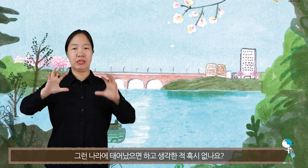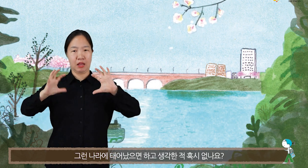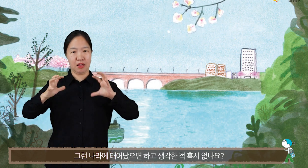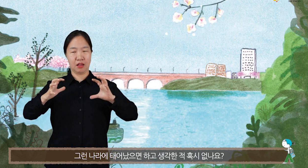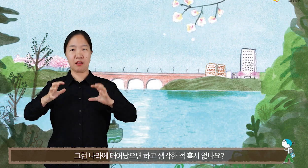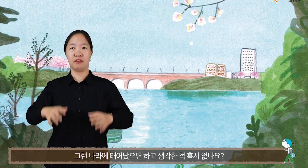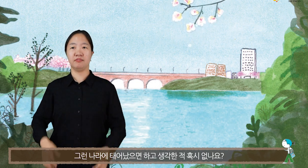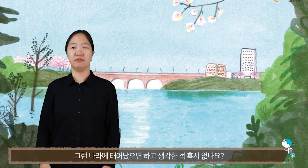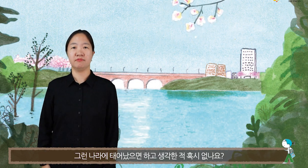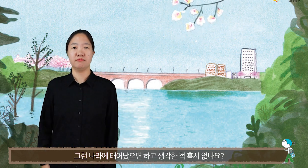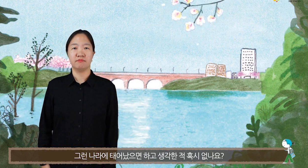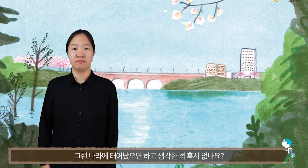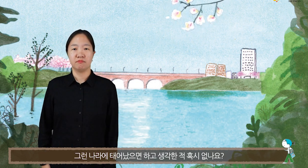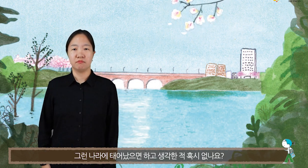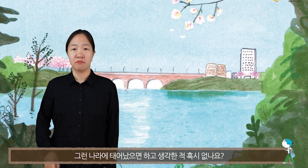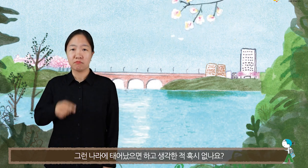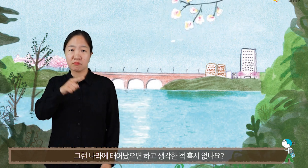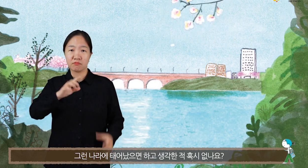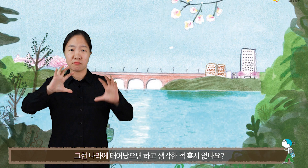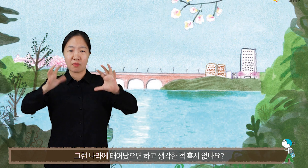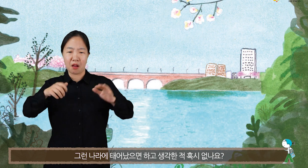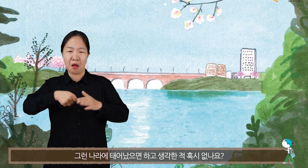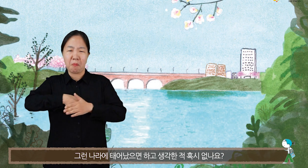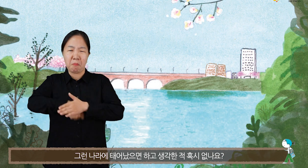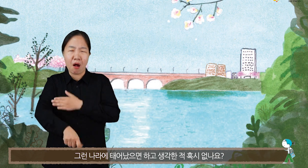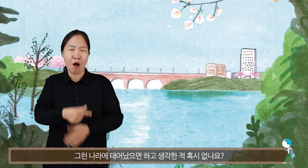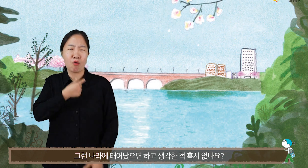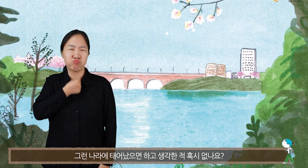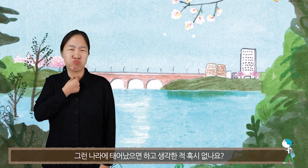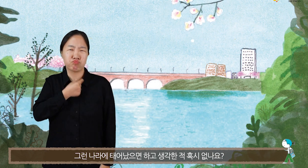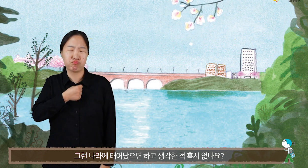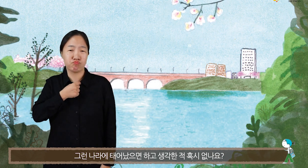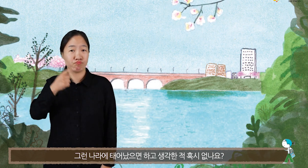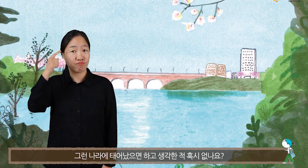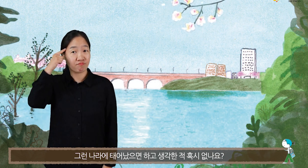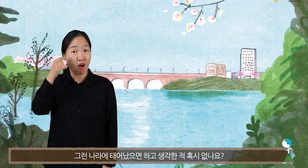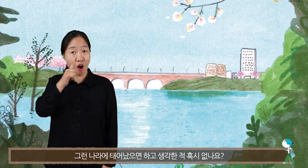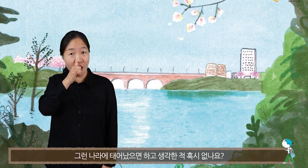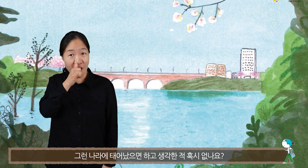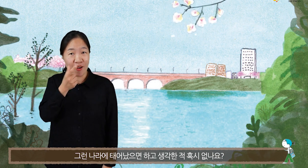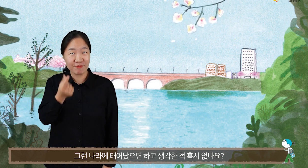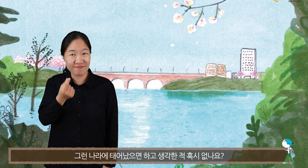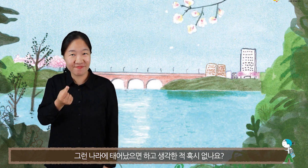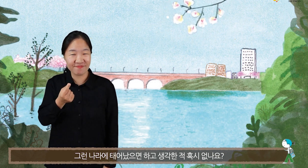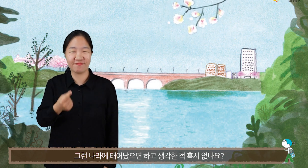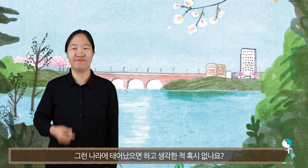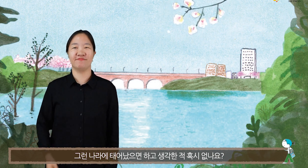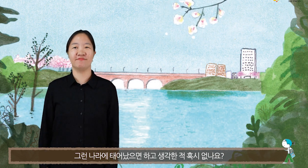그런 나라에 태어났으면 하고 생각한 적 혹시 없나요?